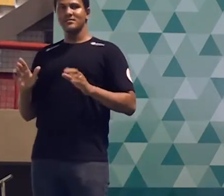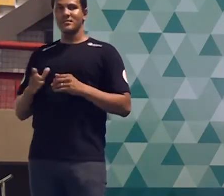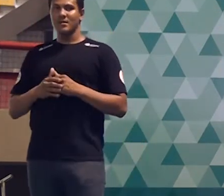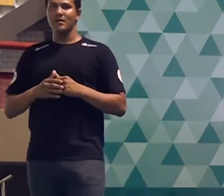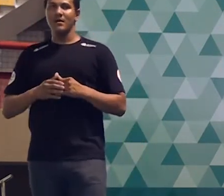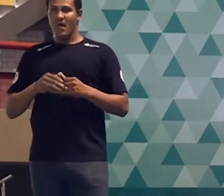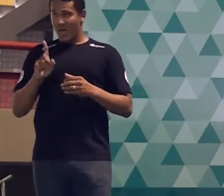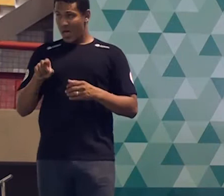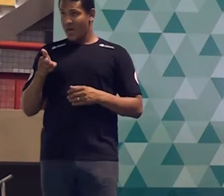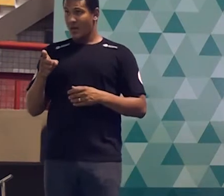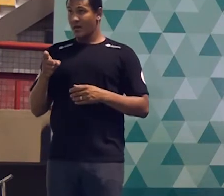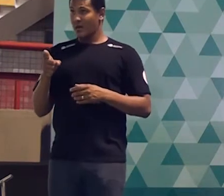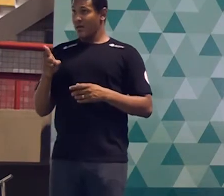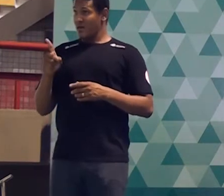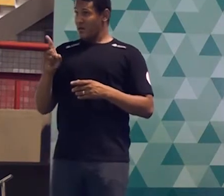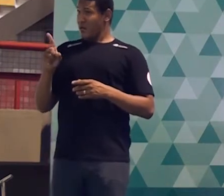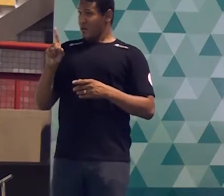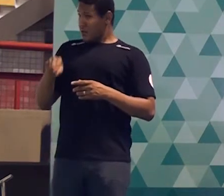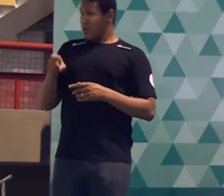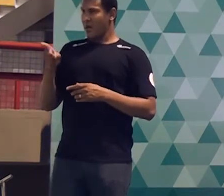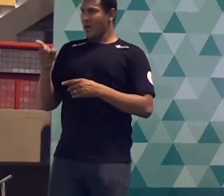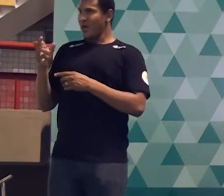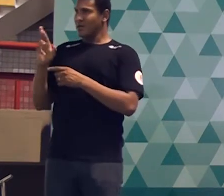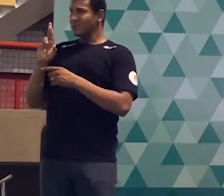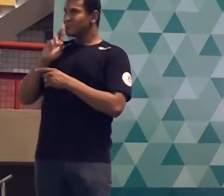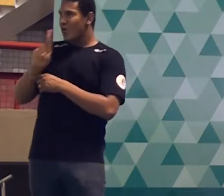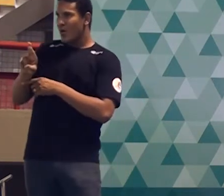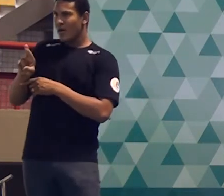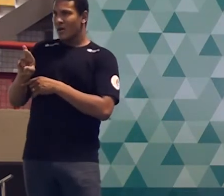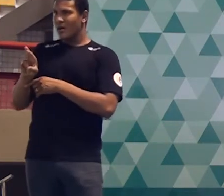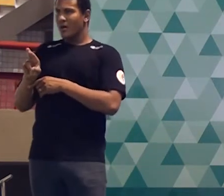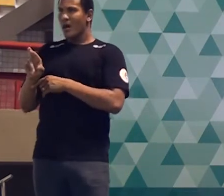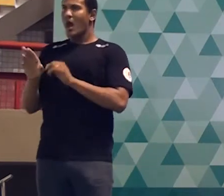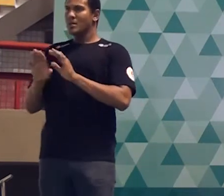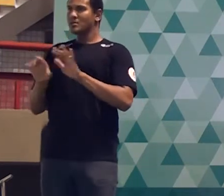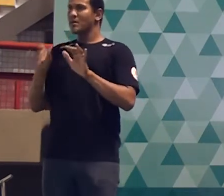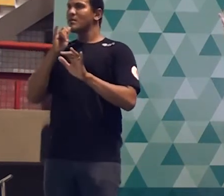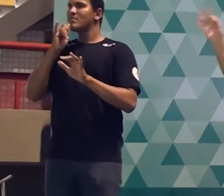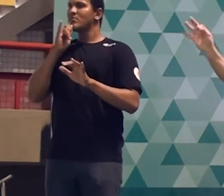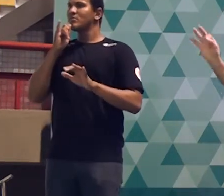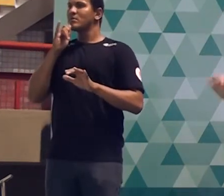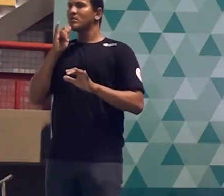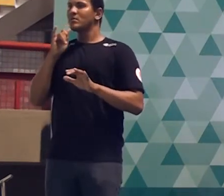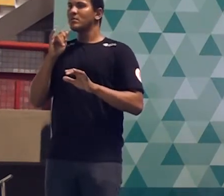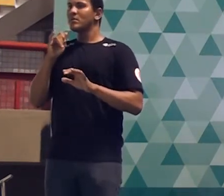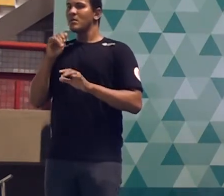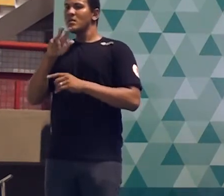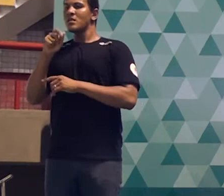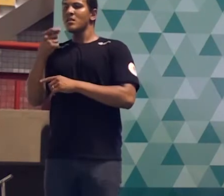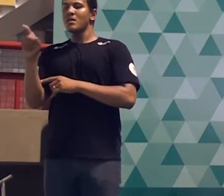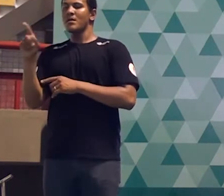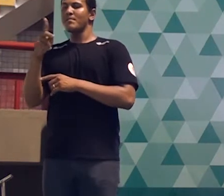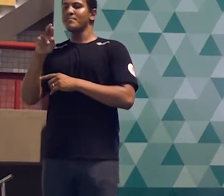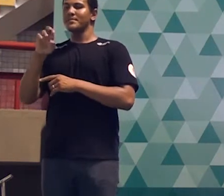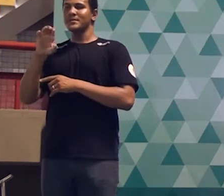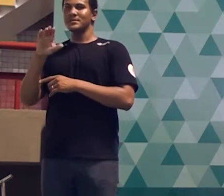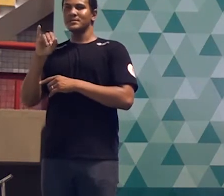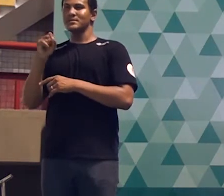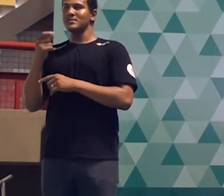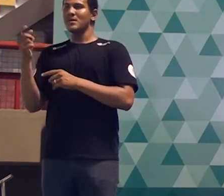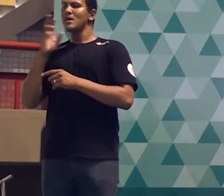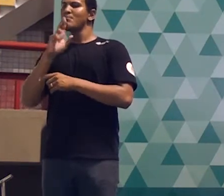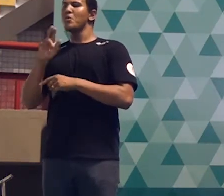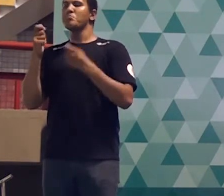Quer mandar uma mensagem, quer que a pessoa responda? Coloque assim embaixo, não precisa responder. Ou então